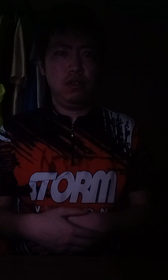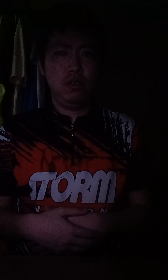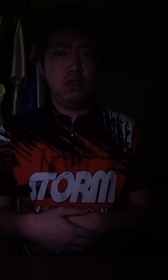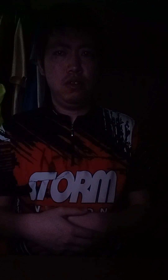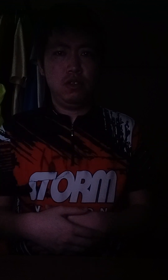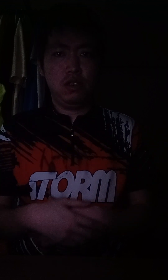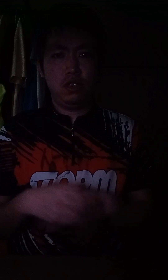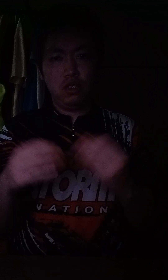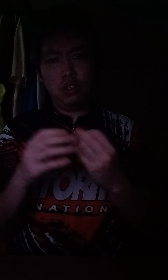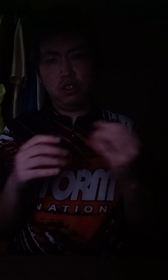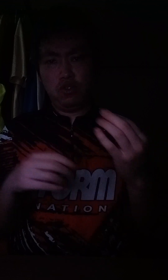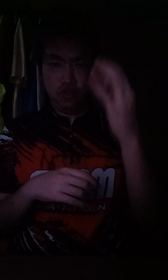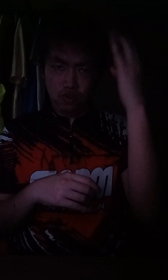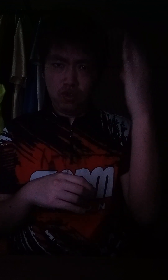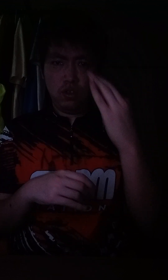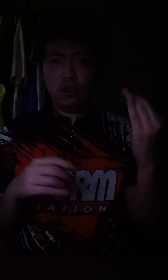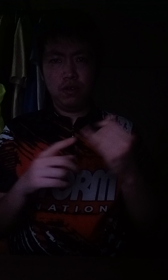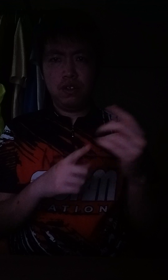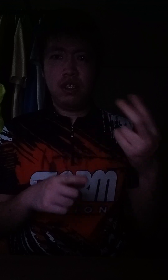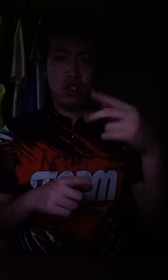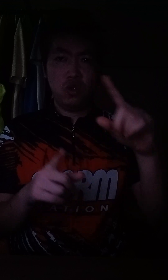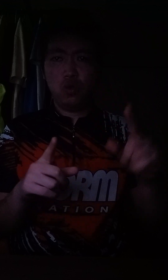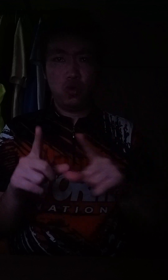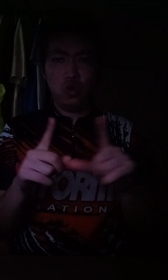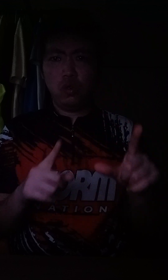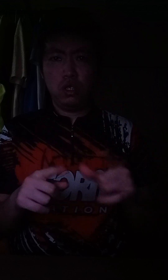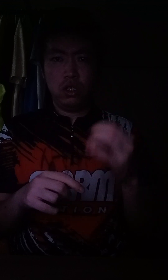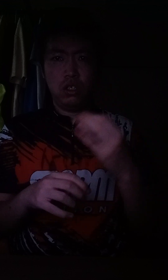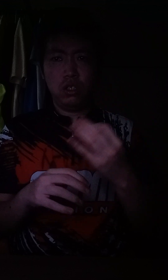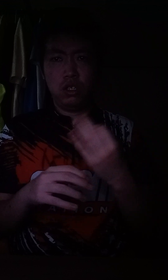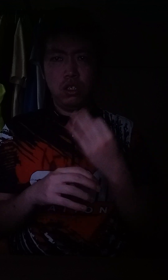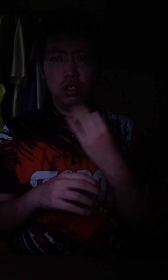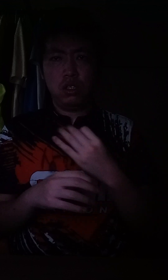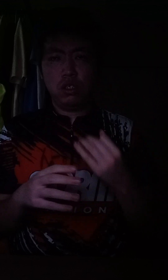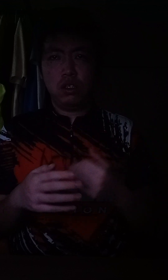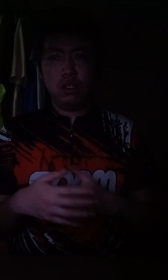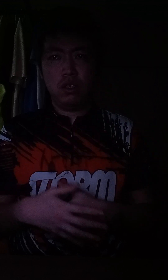나중에 이제 중학교 들어가고 그러면 사춘기도 또 오고 그럴 텐데